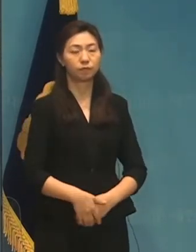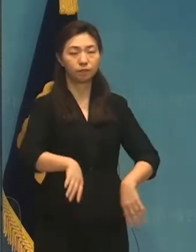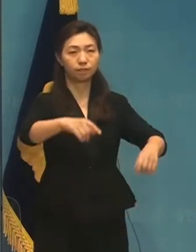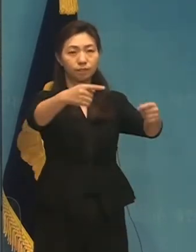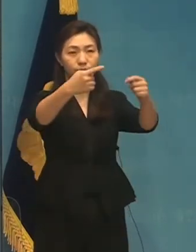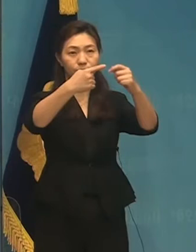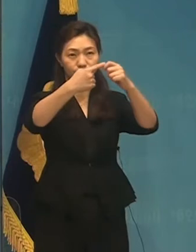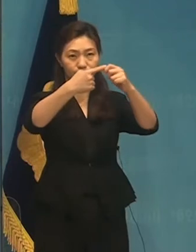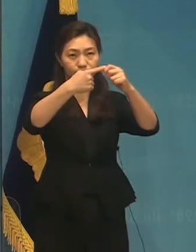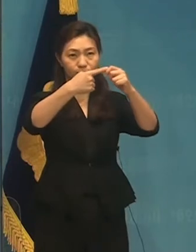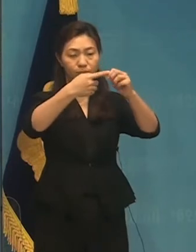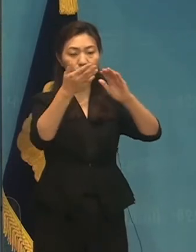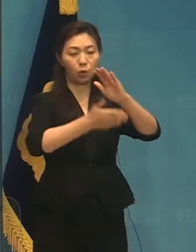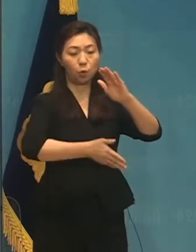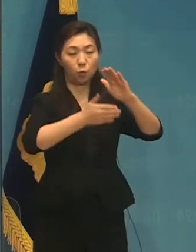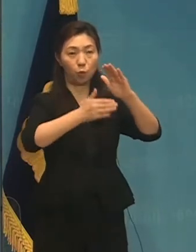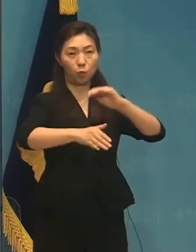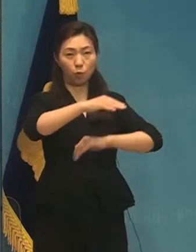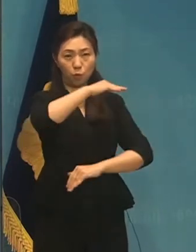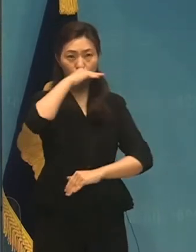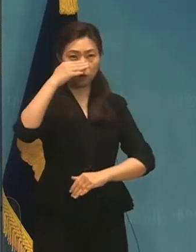첫째, 공정거래법